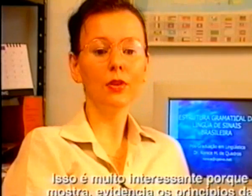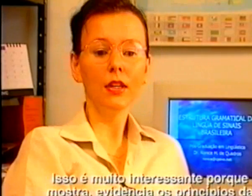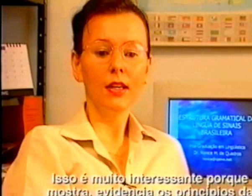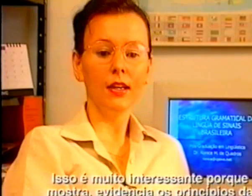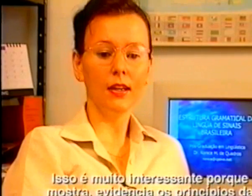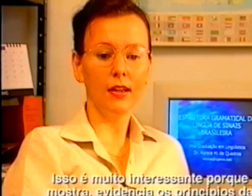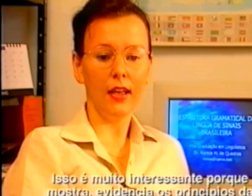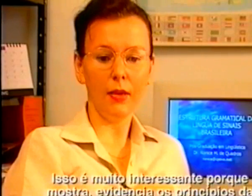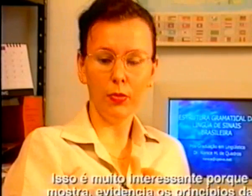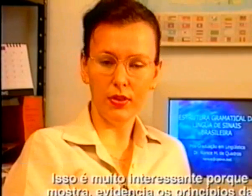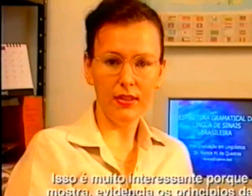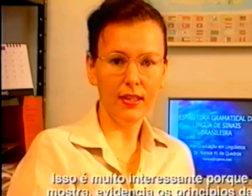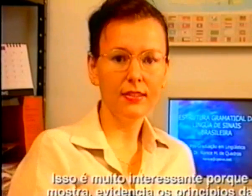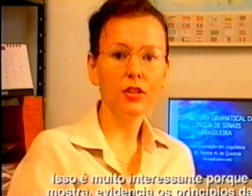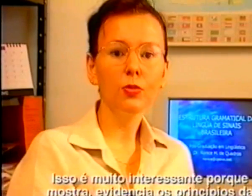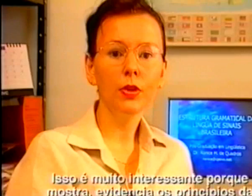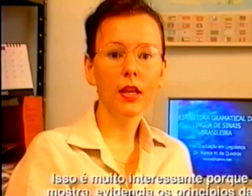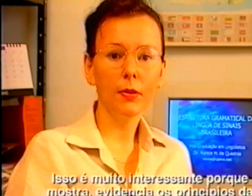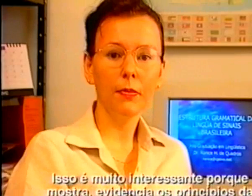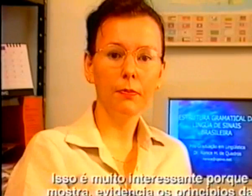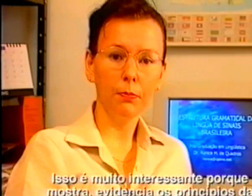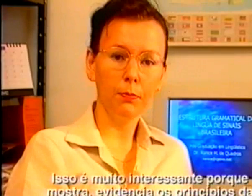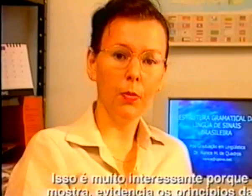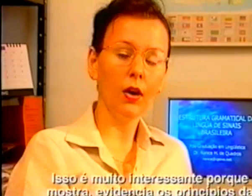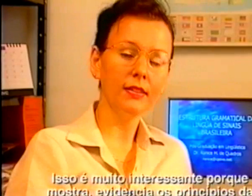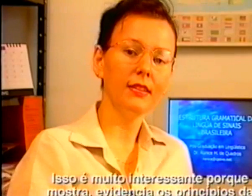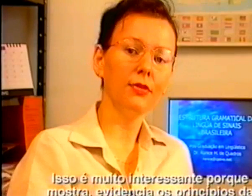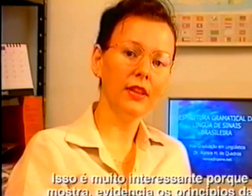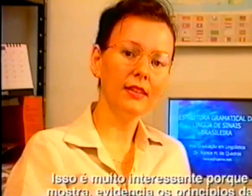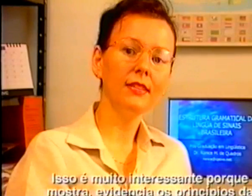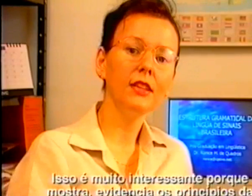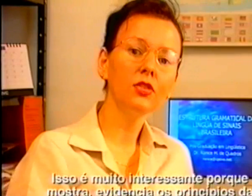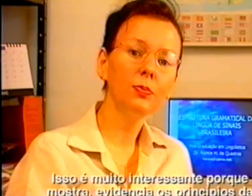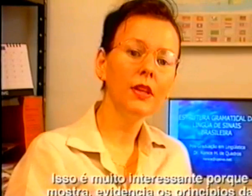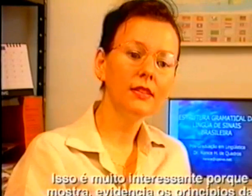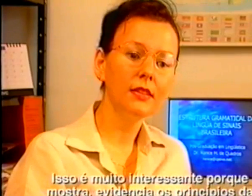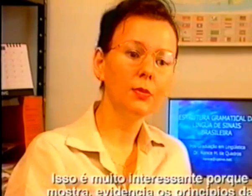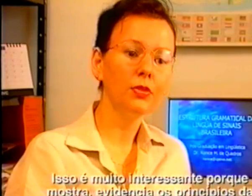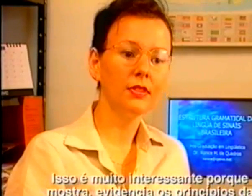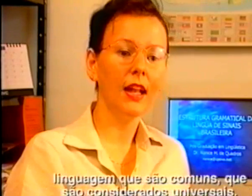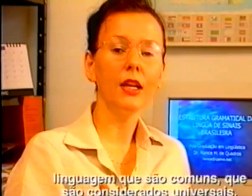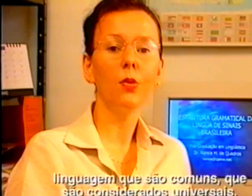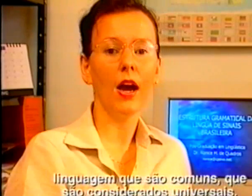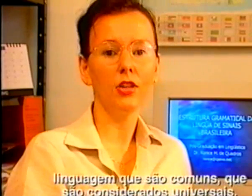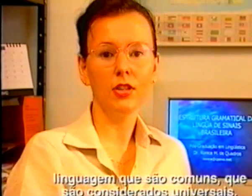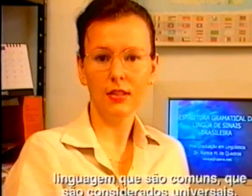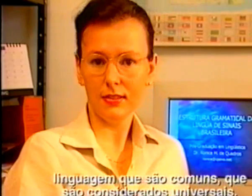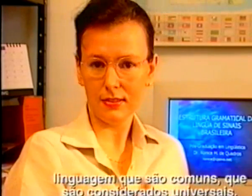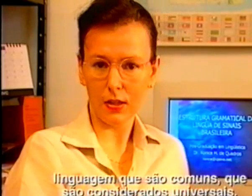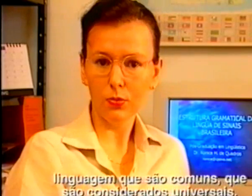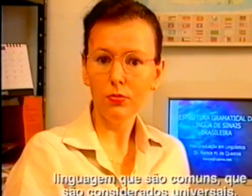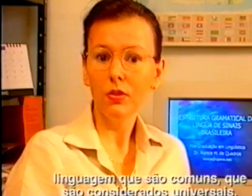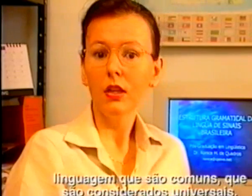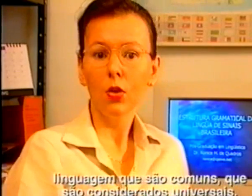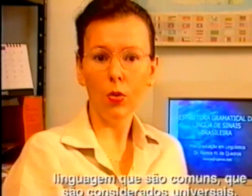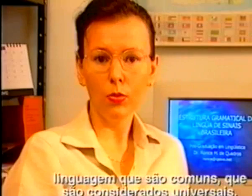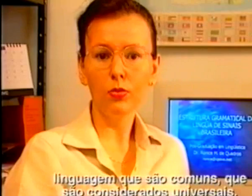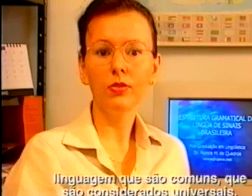Isso é muito interessante porque mostra, evidencia os princípios da linguagem que são